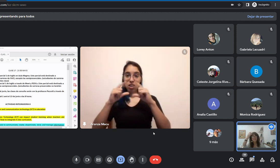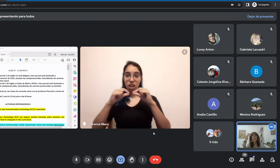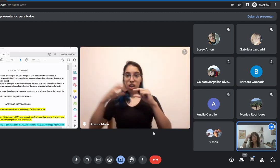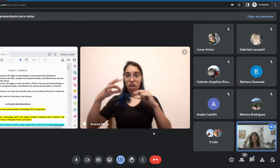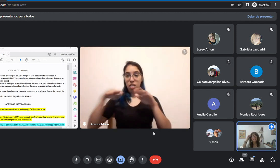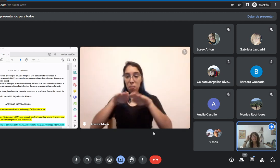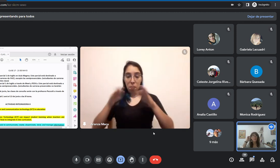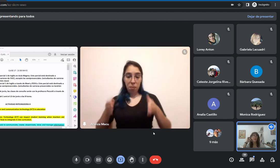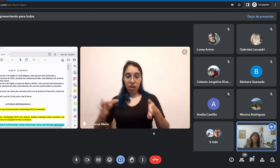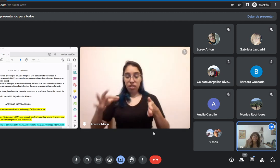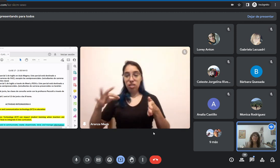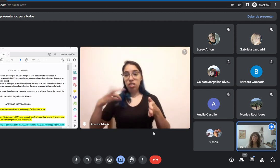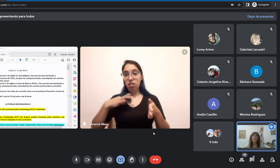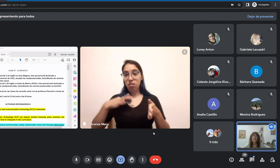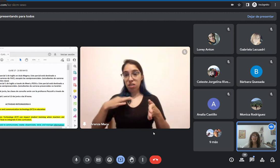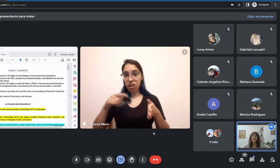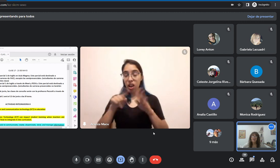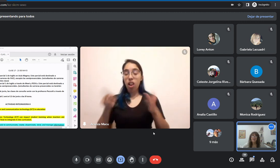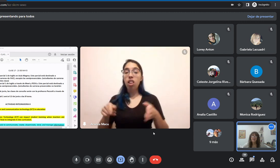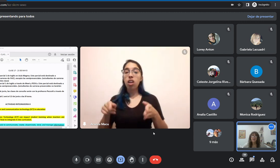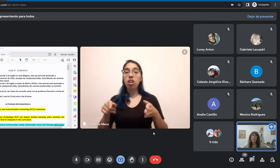que van a tener una clase